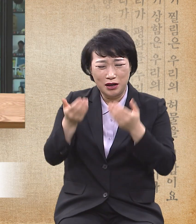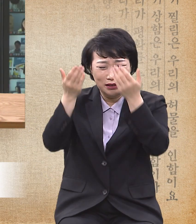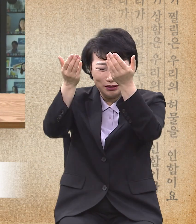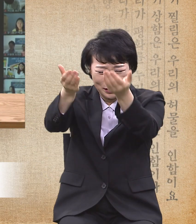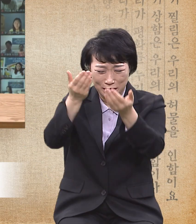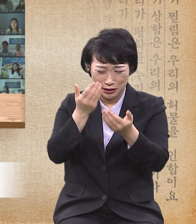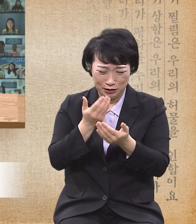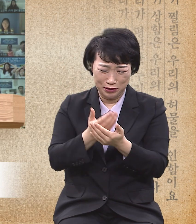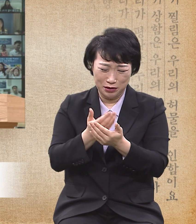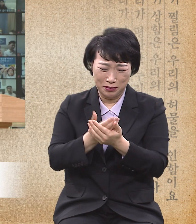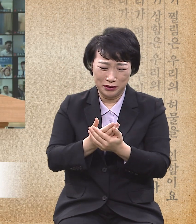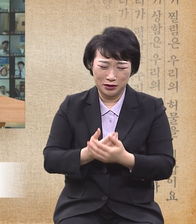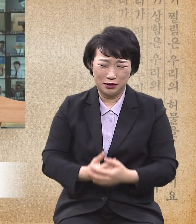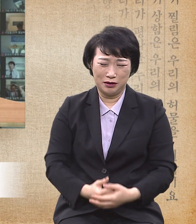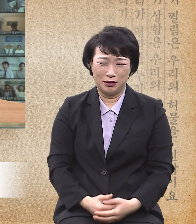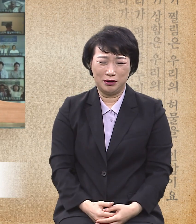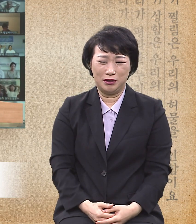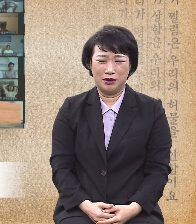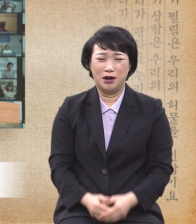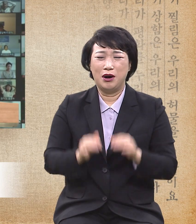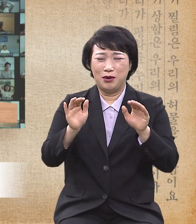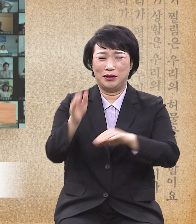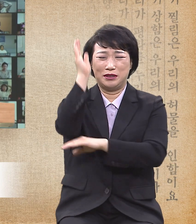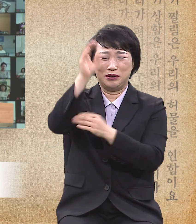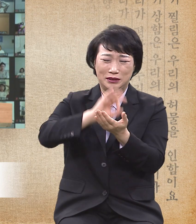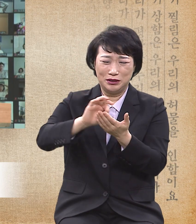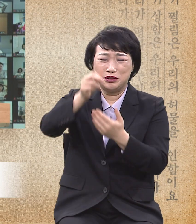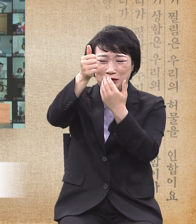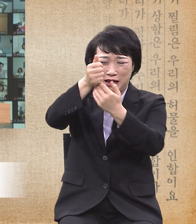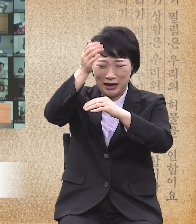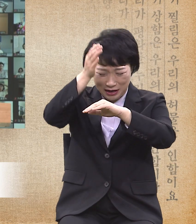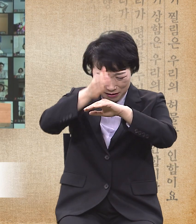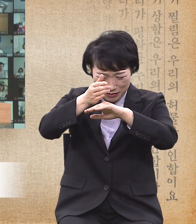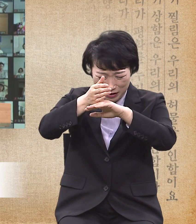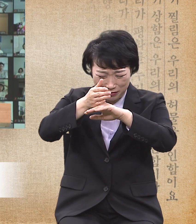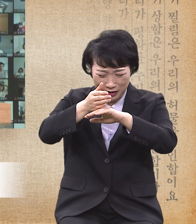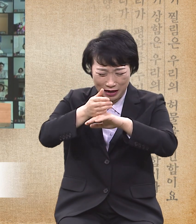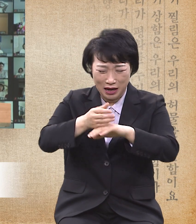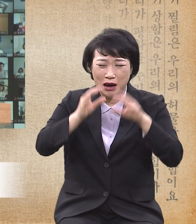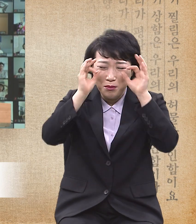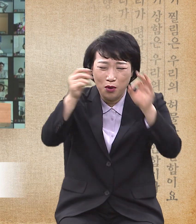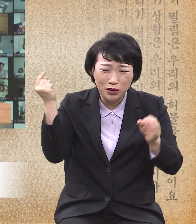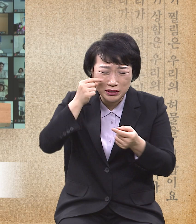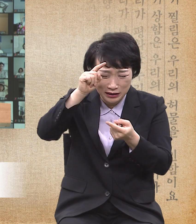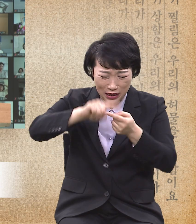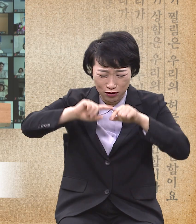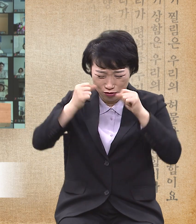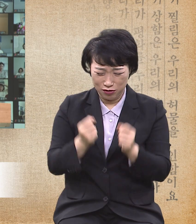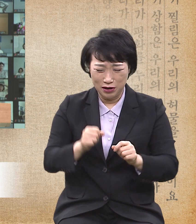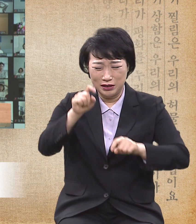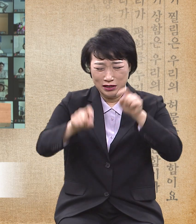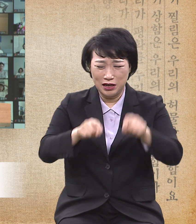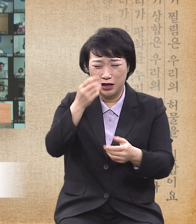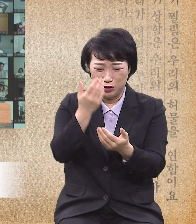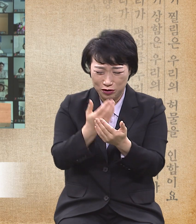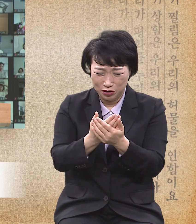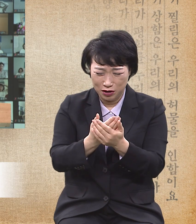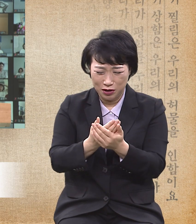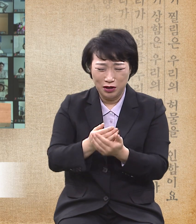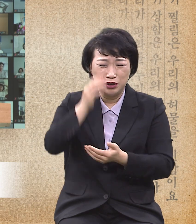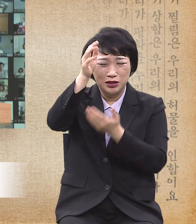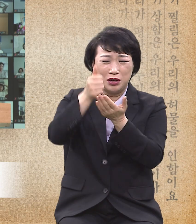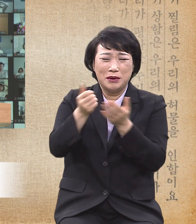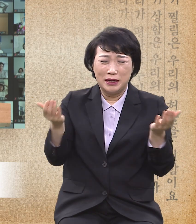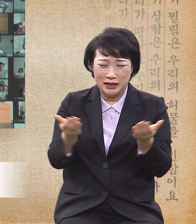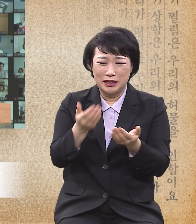내게 하옵소서. 써주셔서 감사합니다. 들은 대로 실천하게 하옵소서.